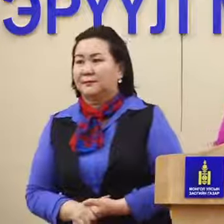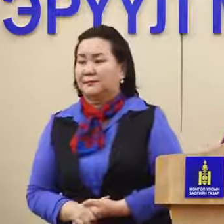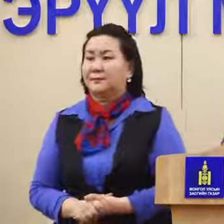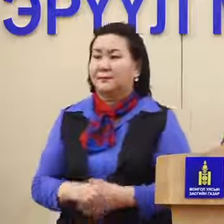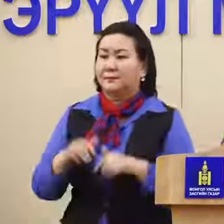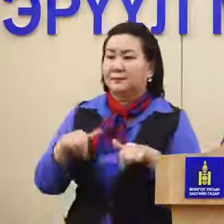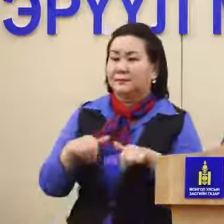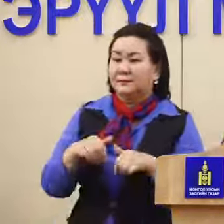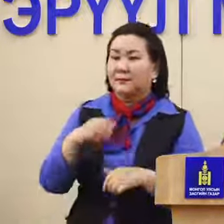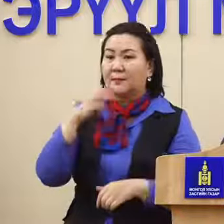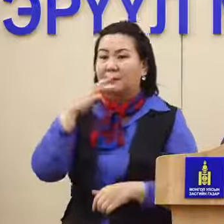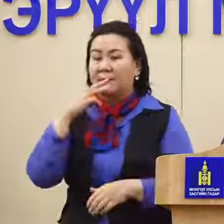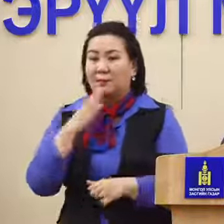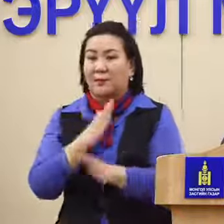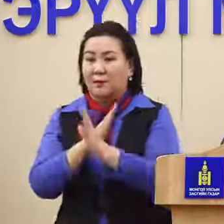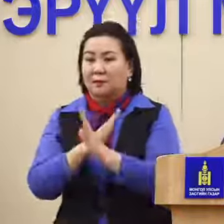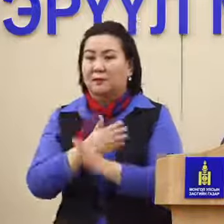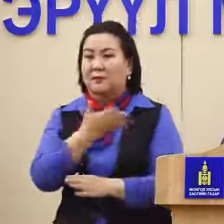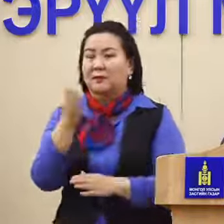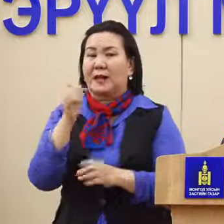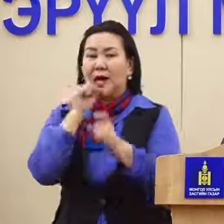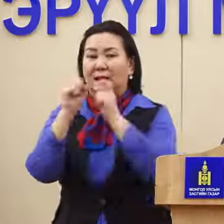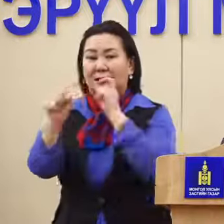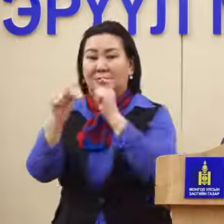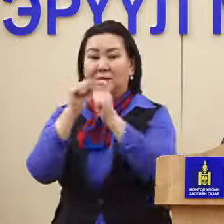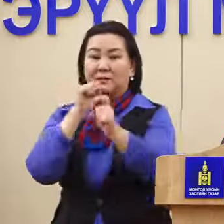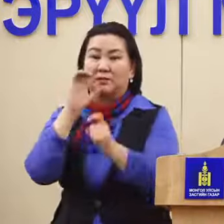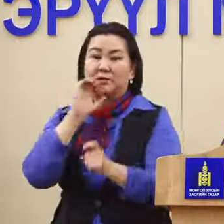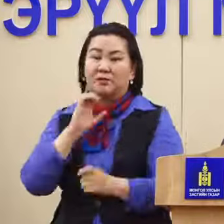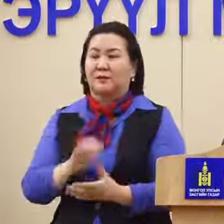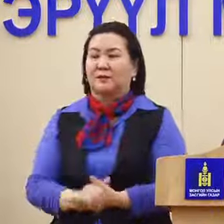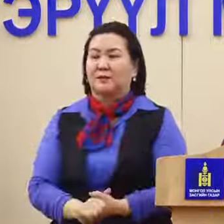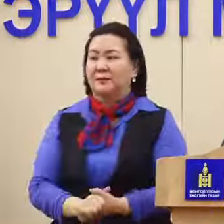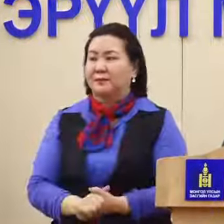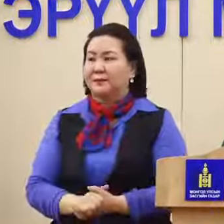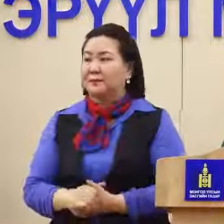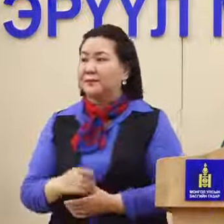За ингээд бидний мэдээлэл дууслаа. Та бүхний сонирхсан асуултанд хариулъя.